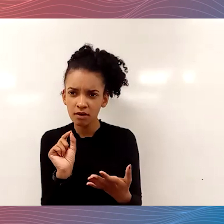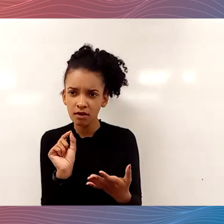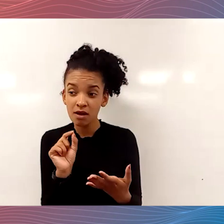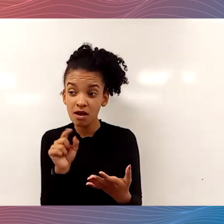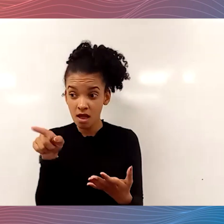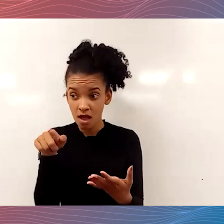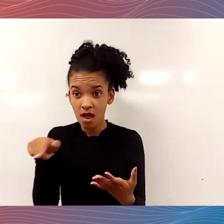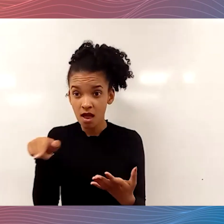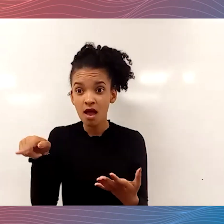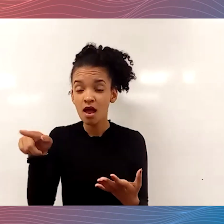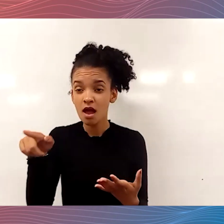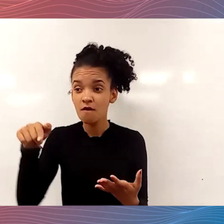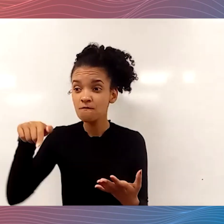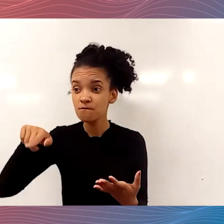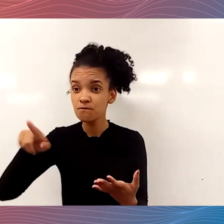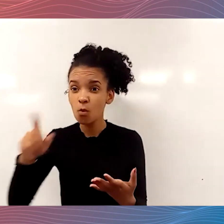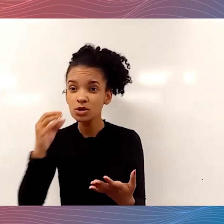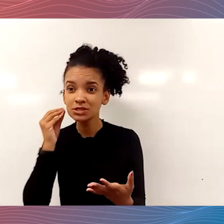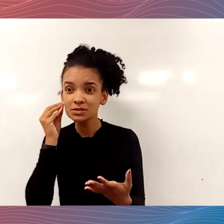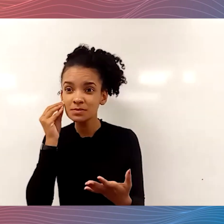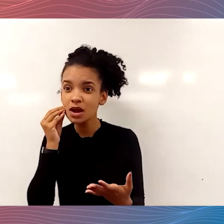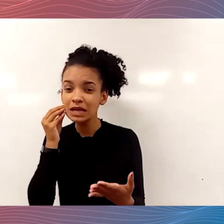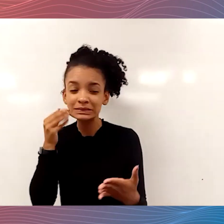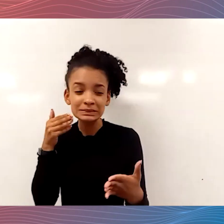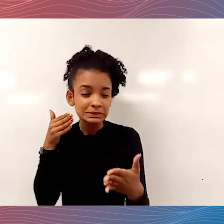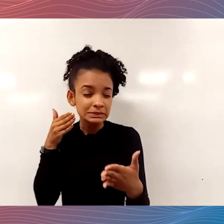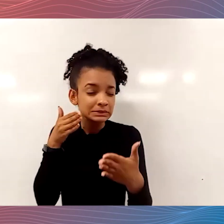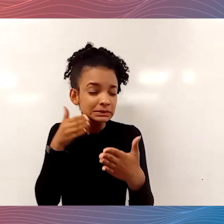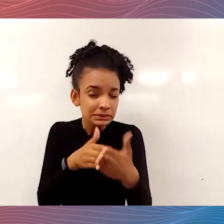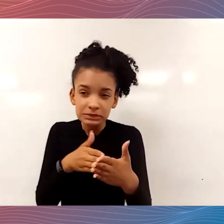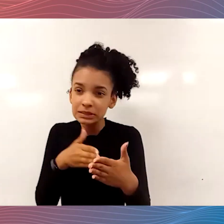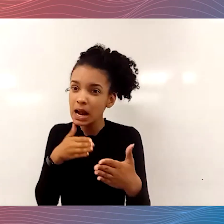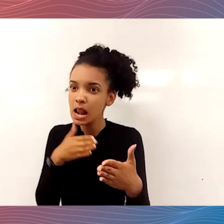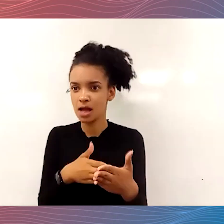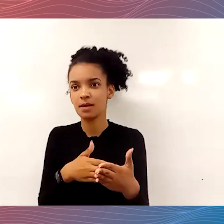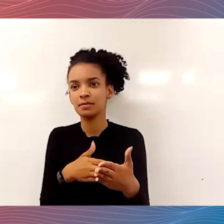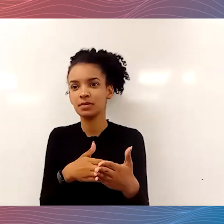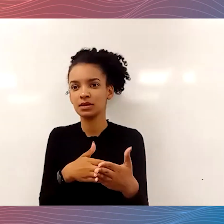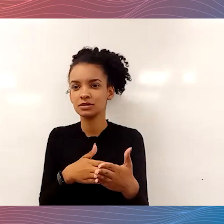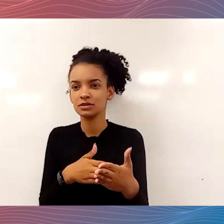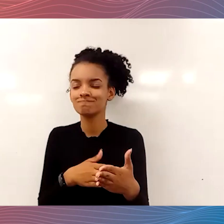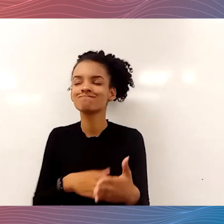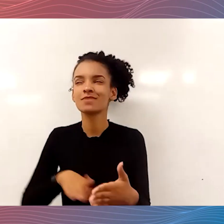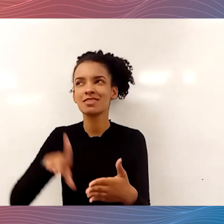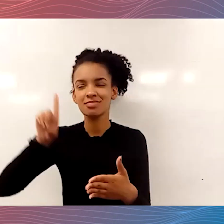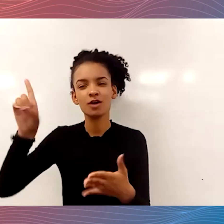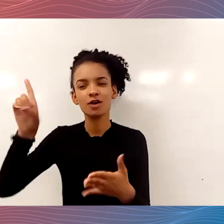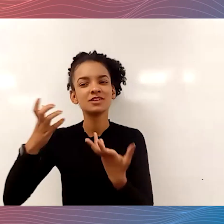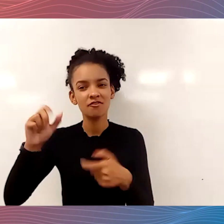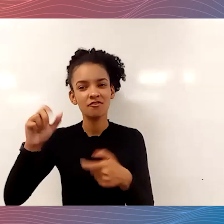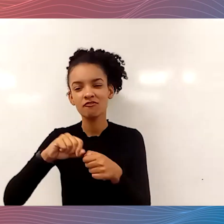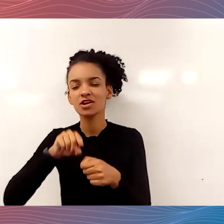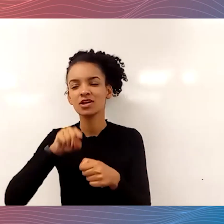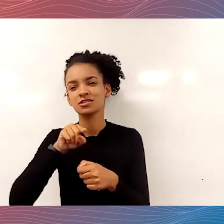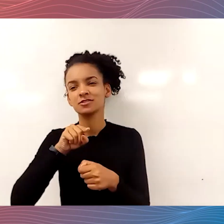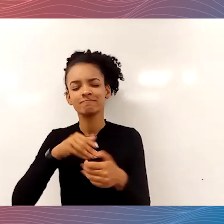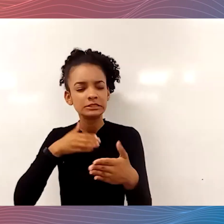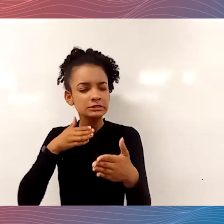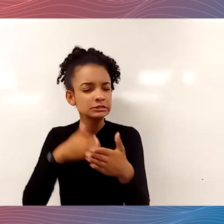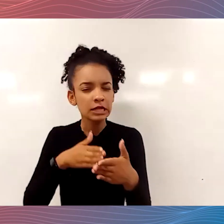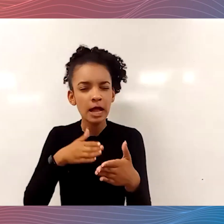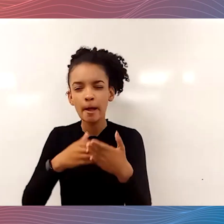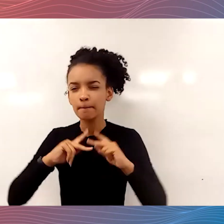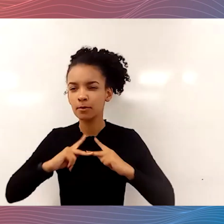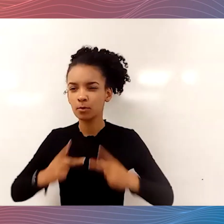limite humano. Deus quer nos levar até o limite humano, onde diga, daqui para frente eu